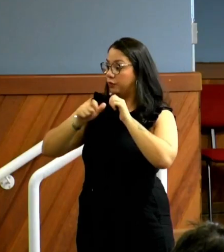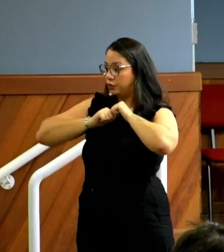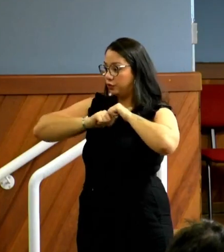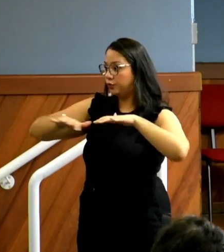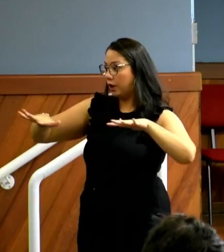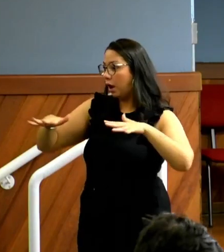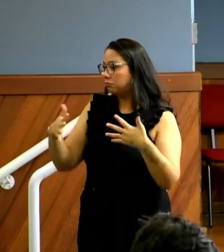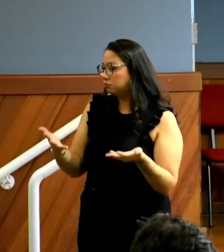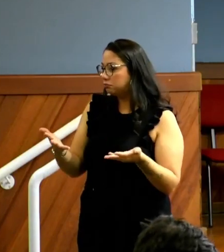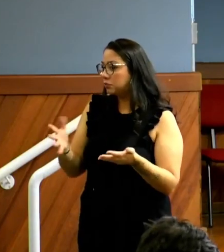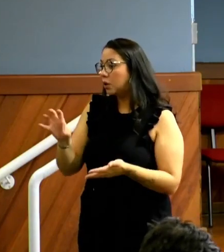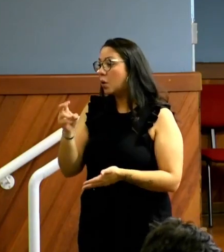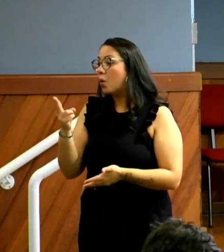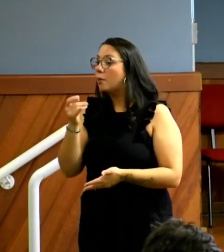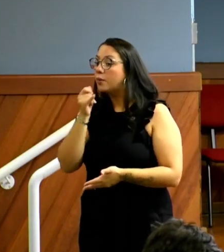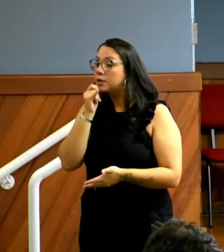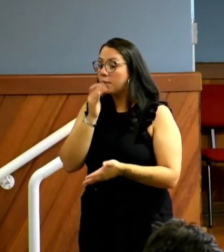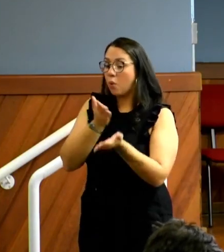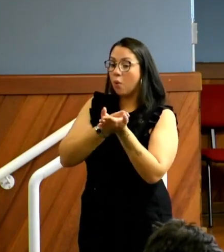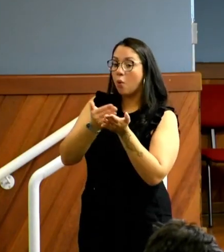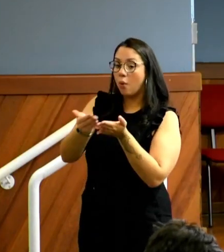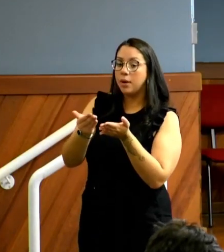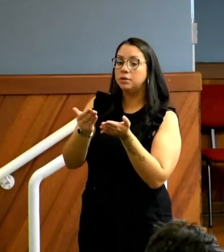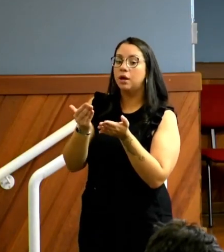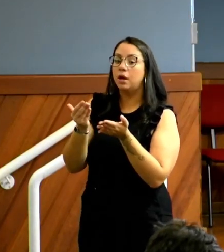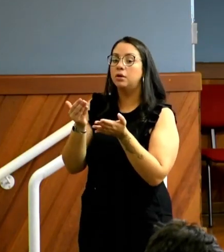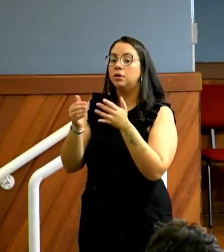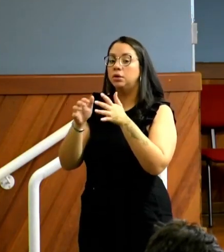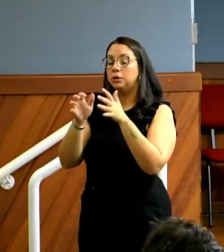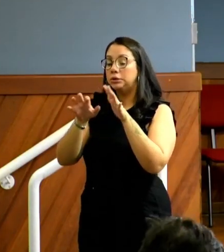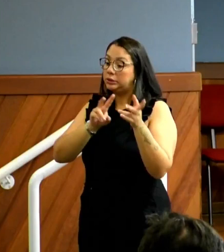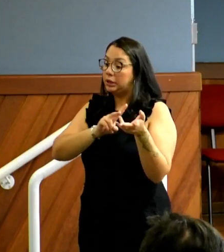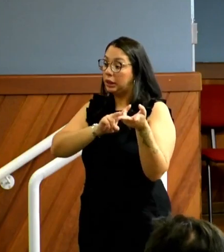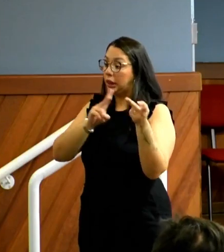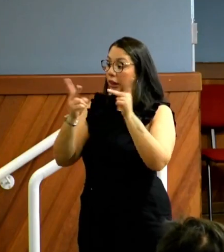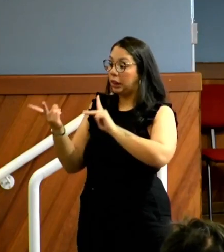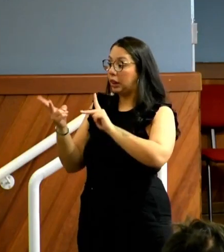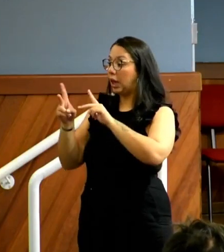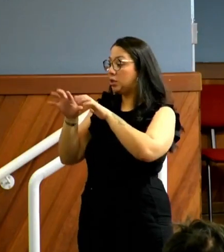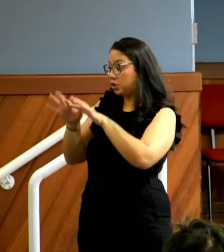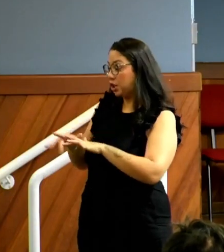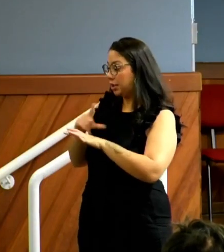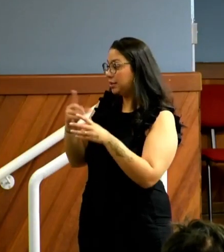por exemplo, ou iniciar um projeto de digitalização de um material que eu sei que tem dado sensível? Por que que eu vou fazer